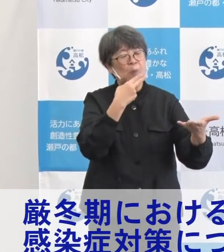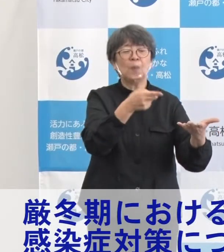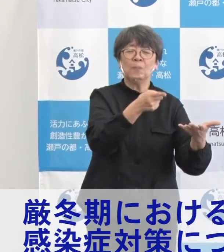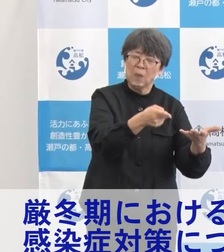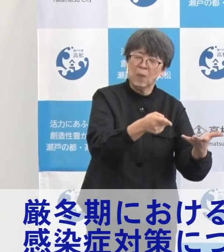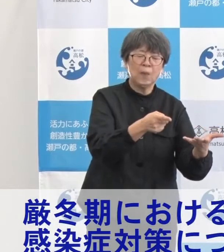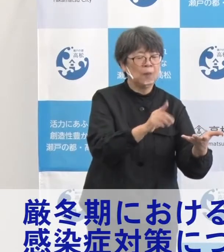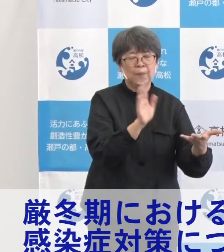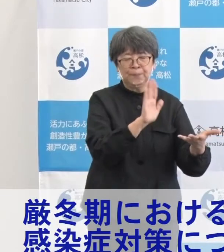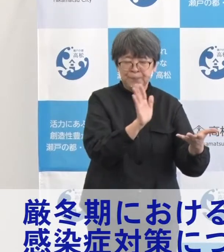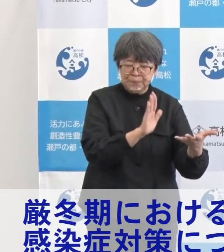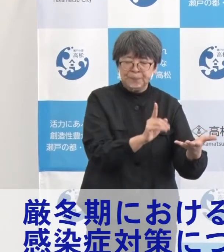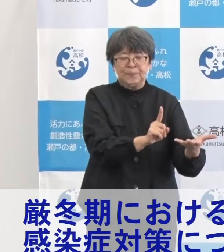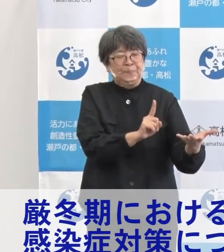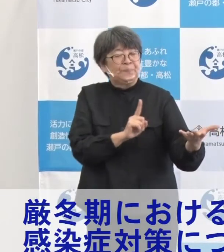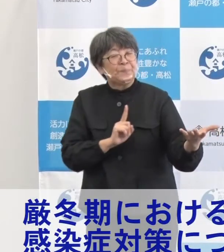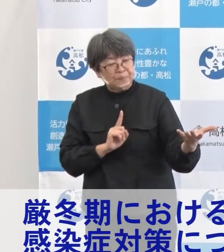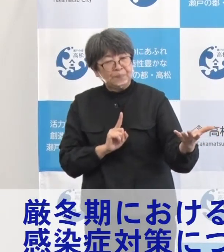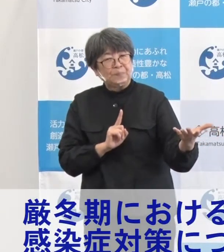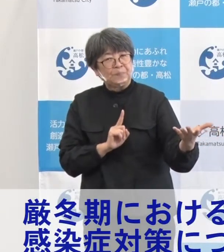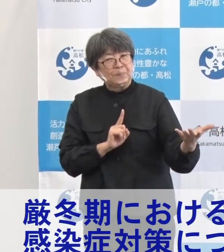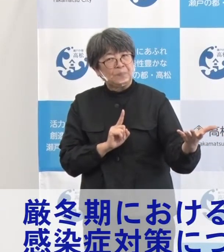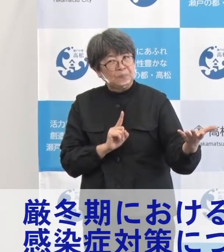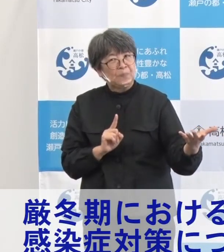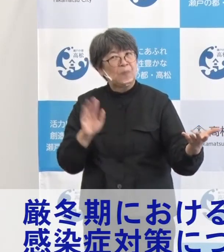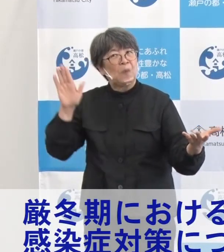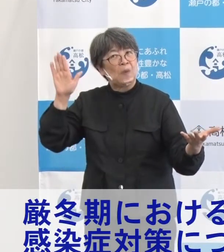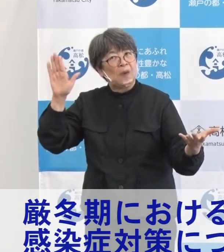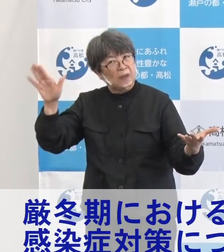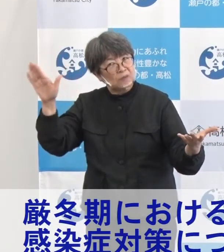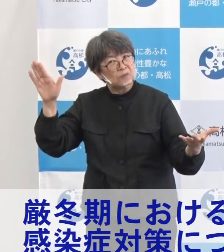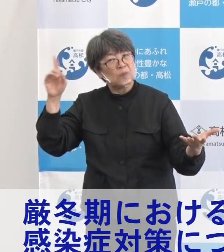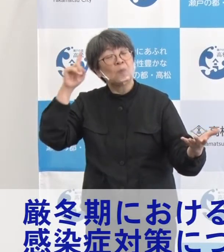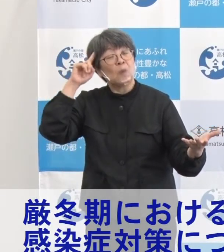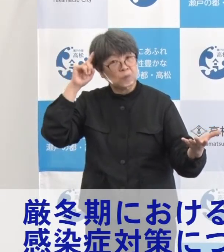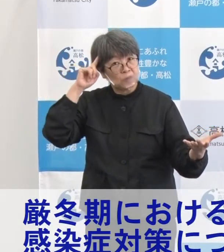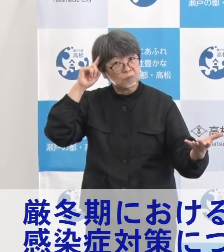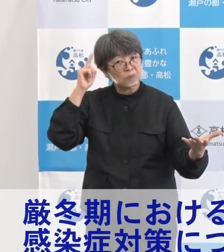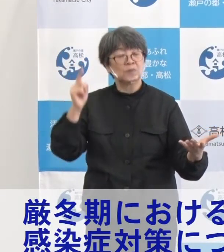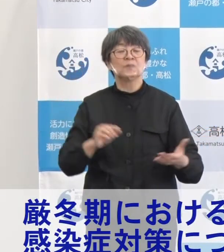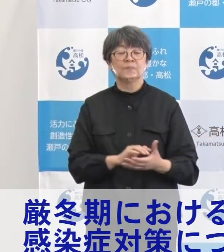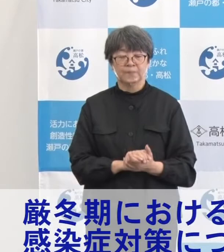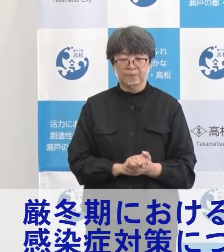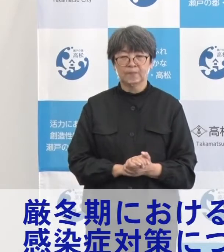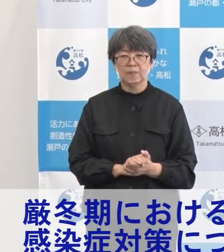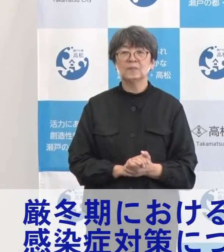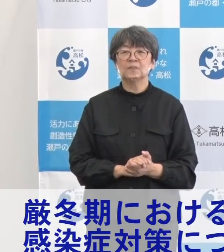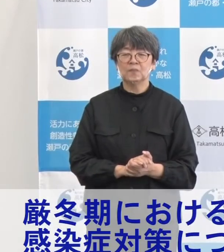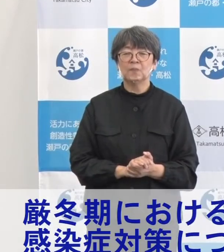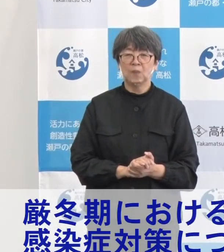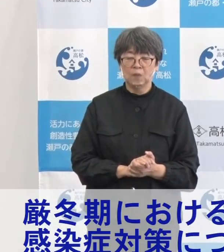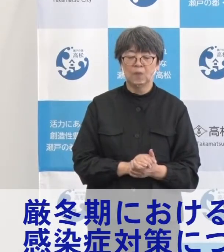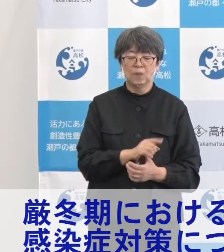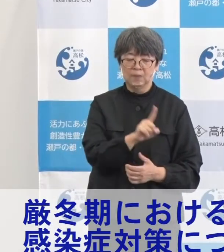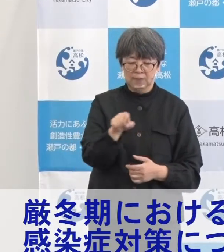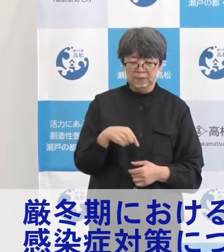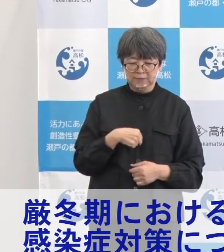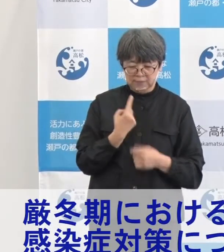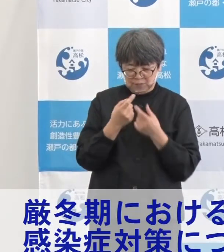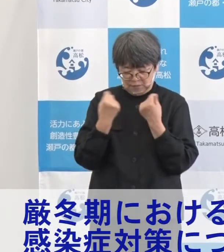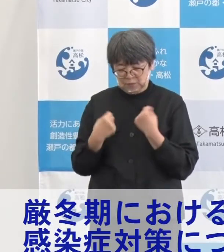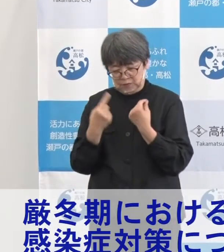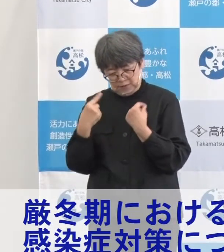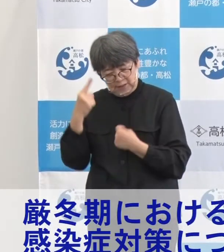適用しない方がいいんじゃないかといったような議論なりあるその方向性も出されてきておるところでございますまぁその辺について十分にご注意